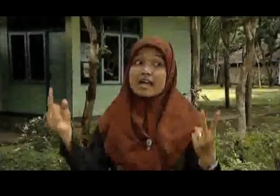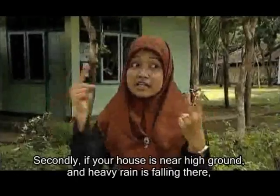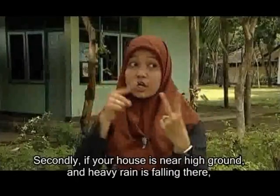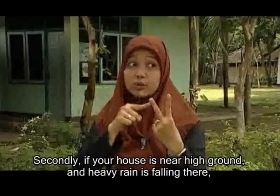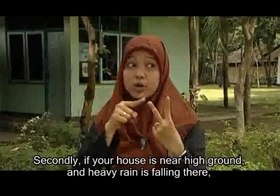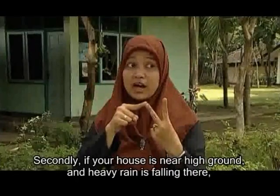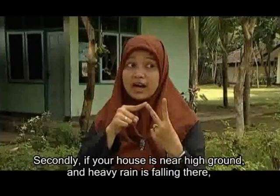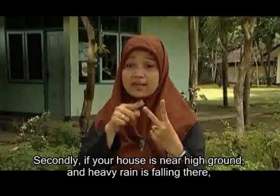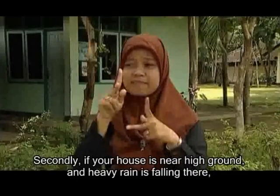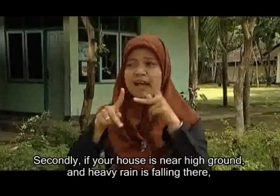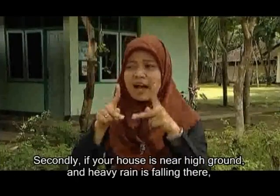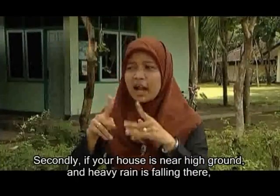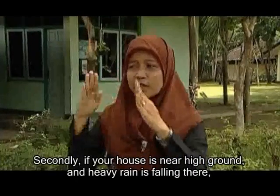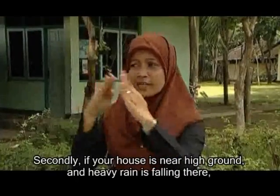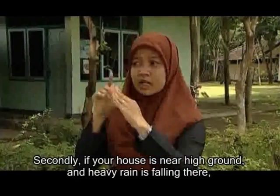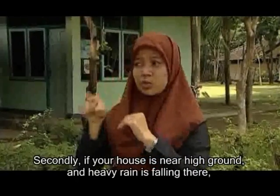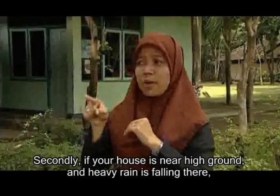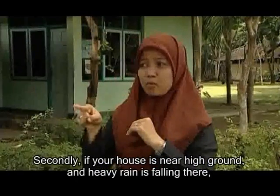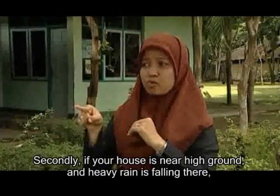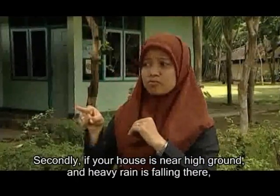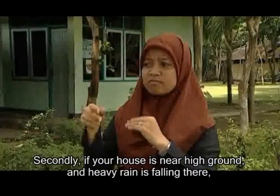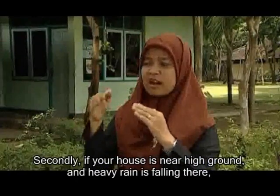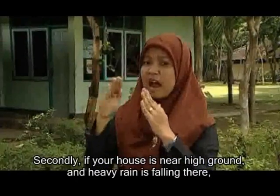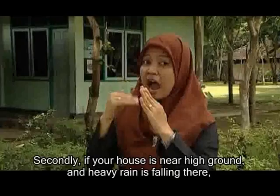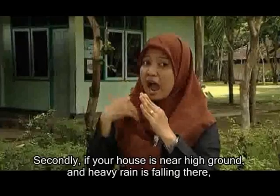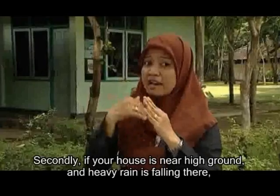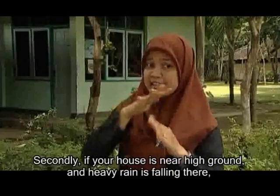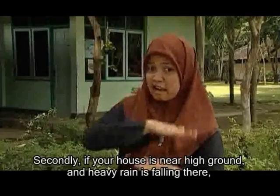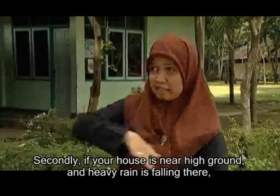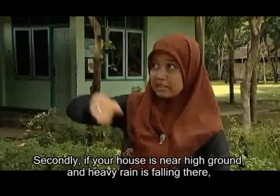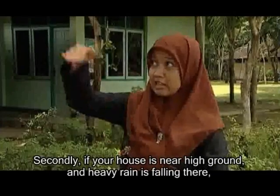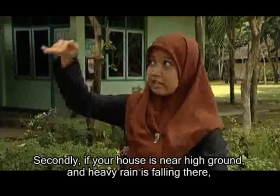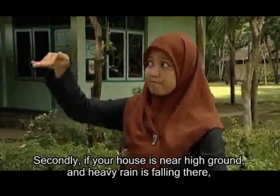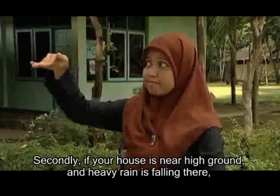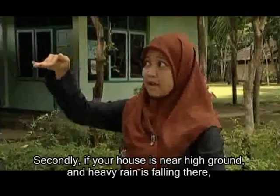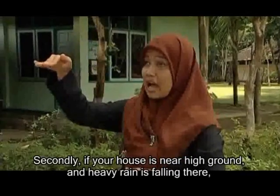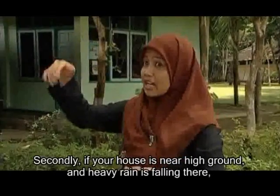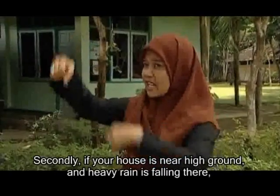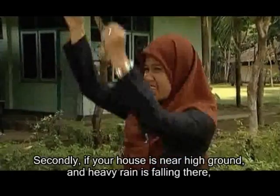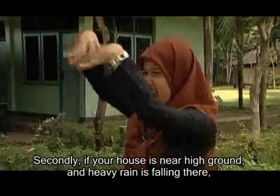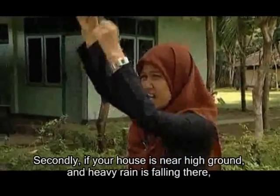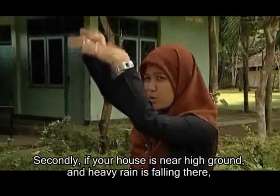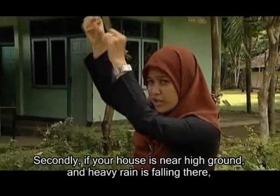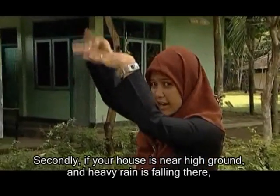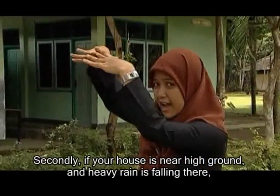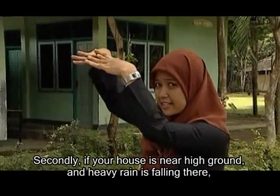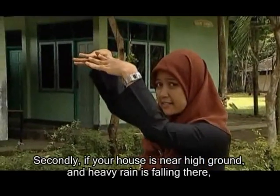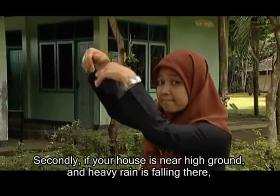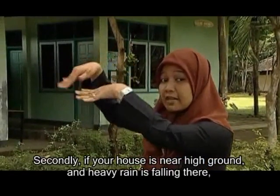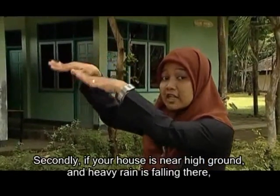Yang kedua, kalau di dekat rumahmu ada tanah tinggi dan di sana ada hujan deras,